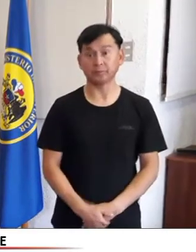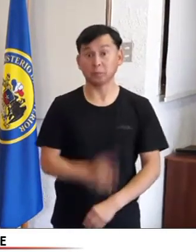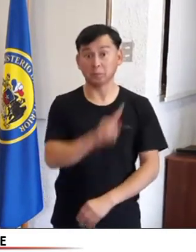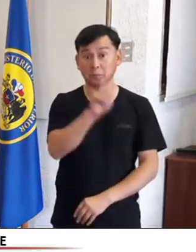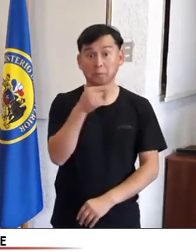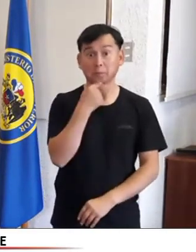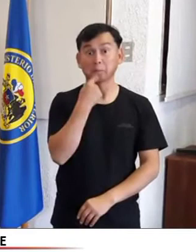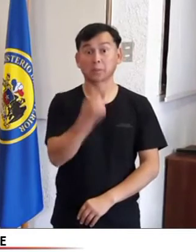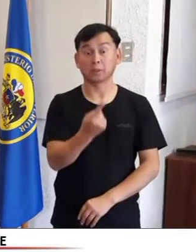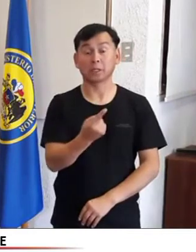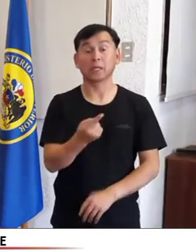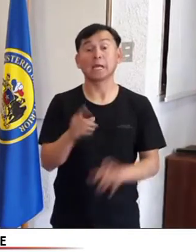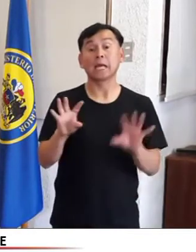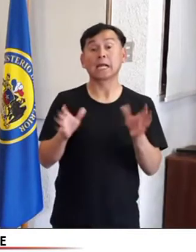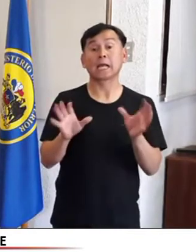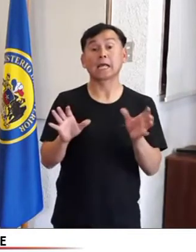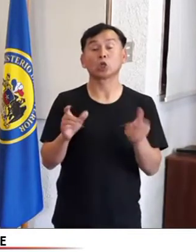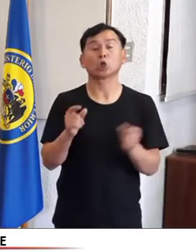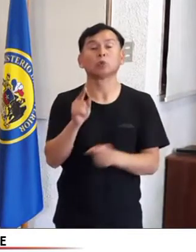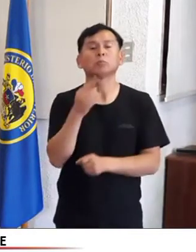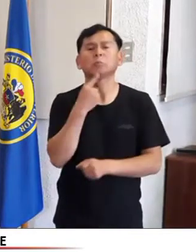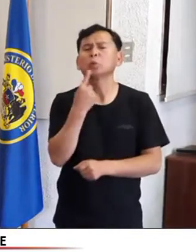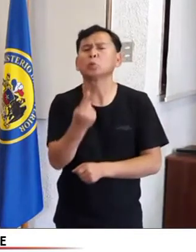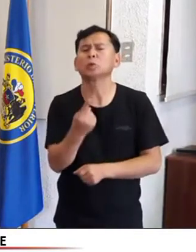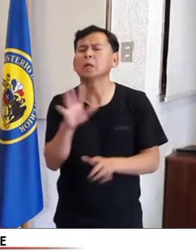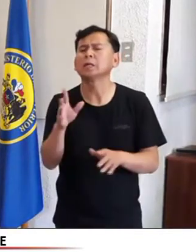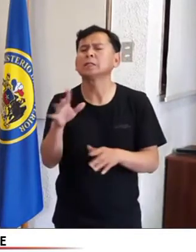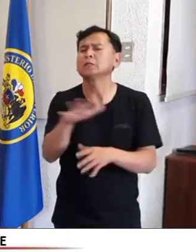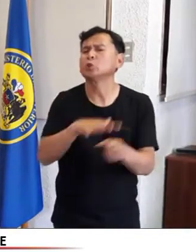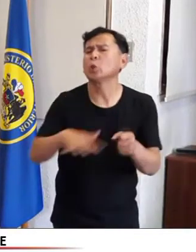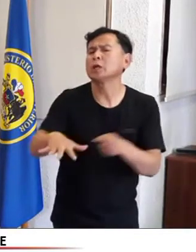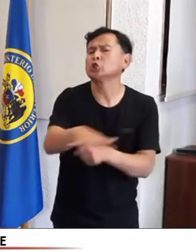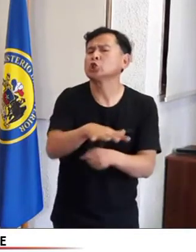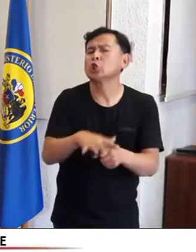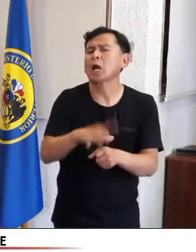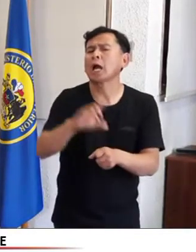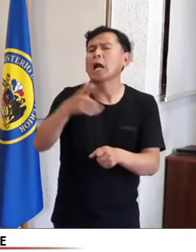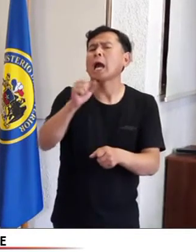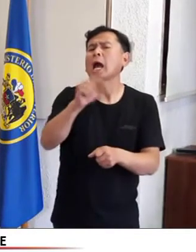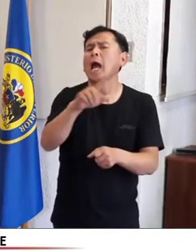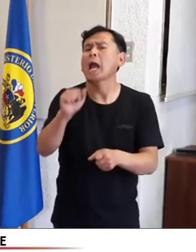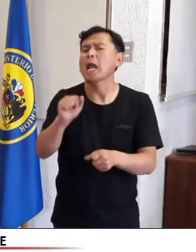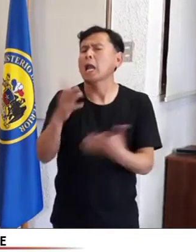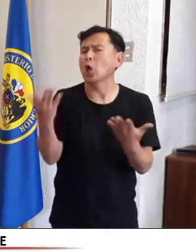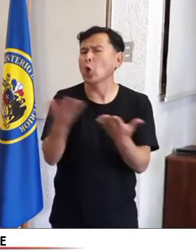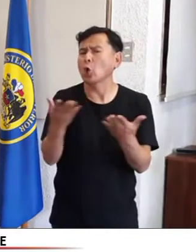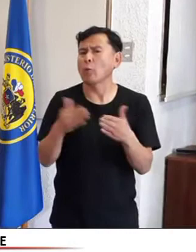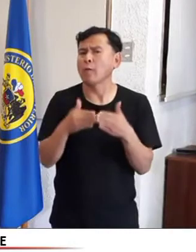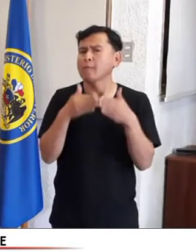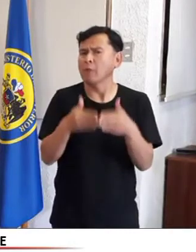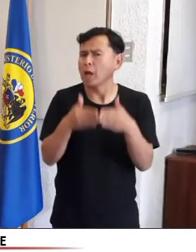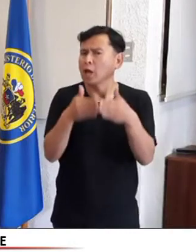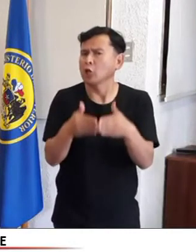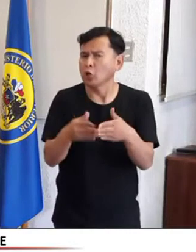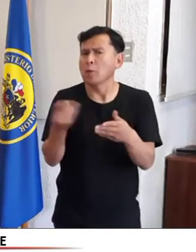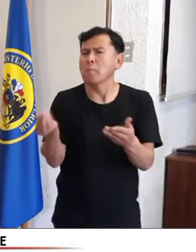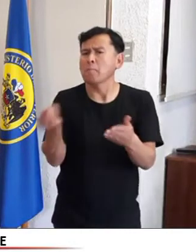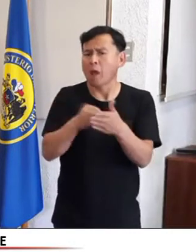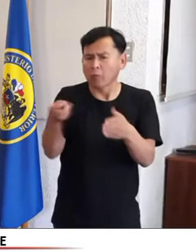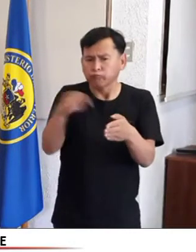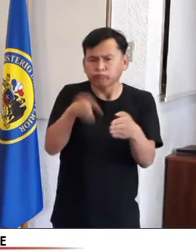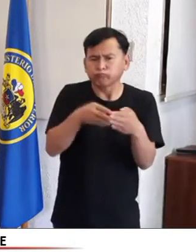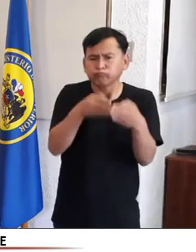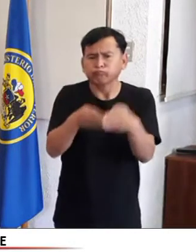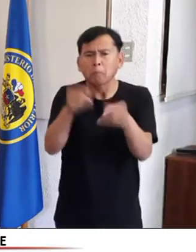¿Consultas? Radio Auténtica FM. La situación de Puerto Gala, Puerto Perdido, Tesme y Moyo, siguen llegando barcos con trabajadores de